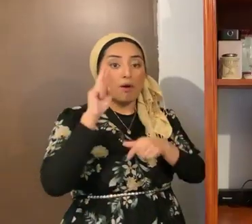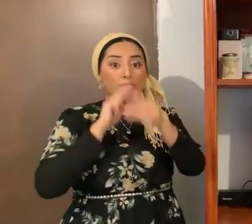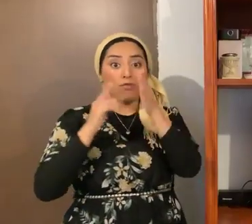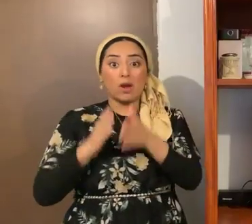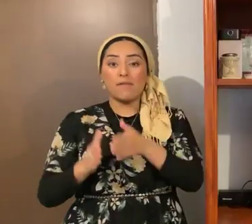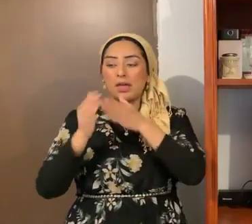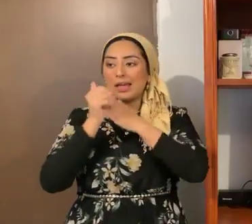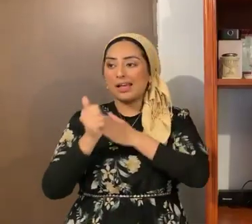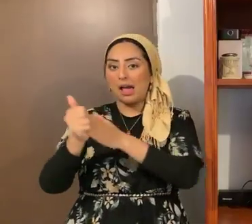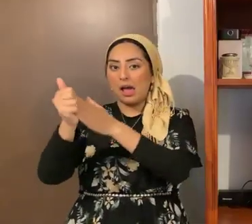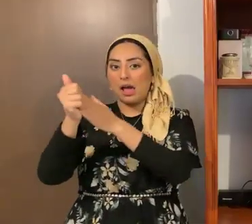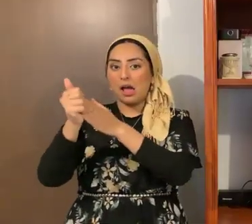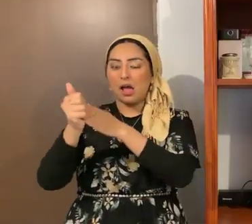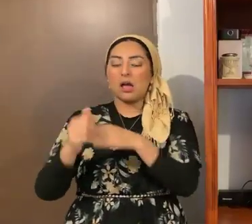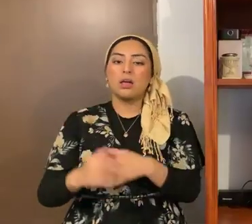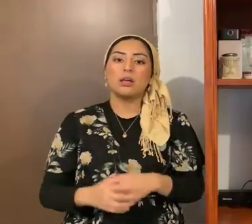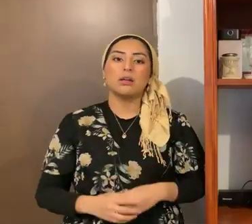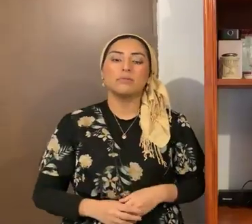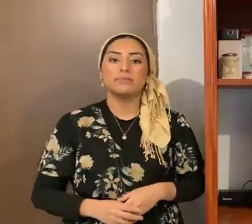guiara.